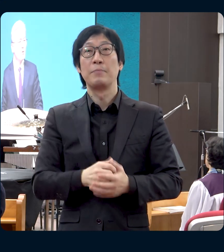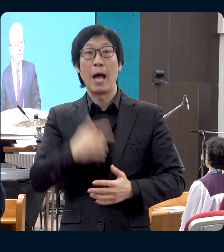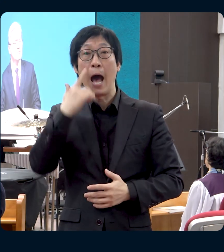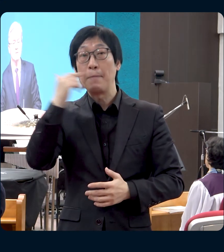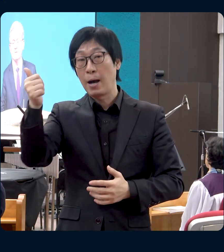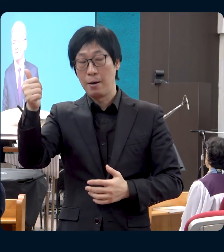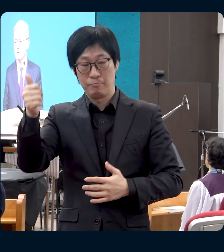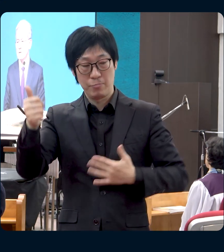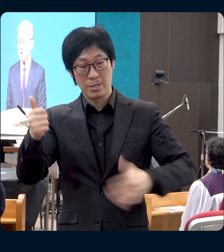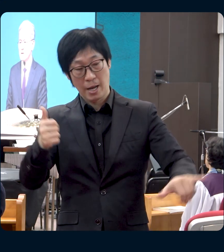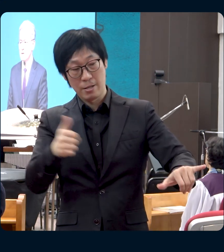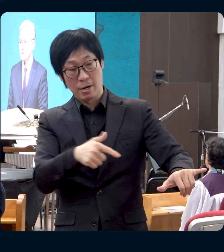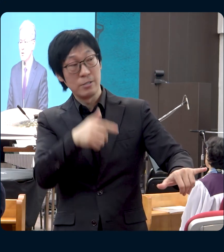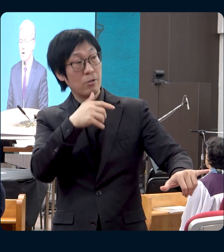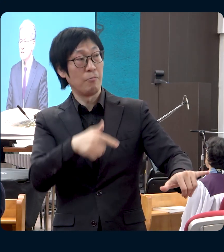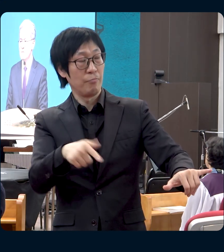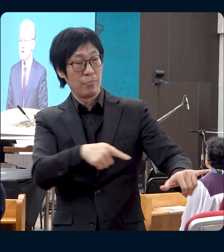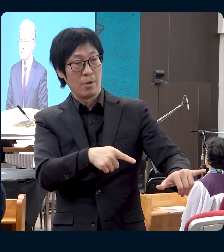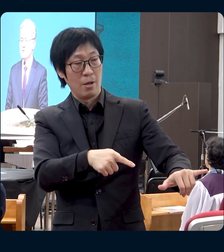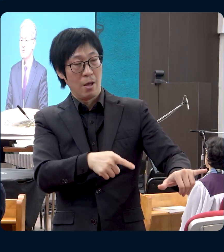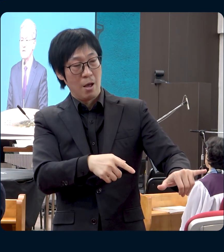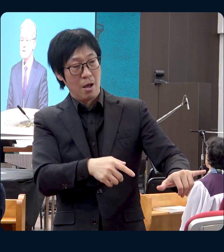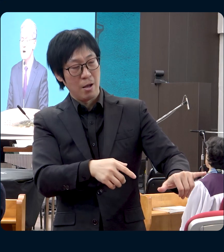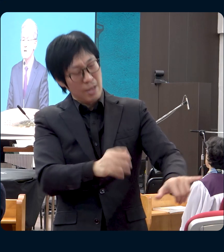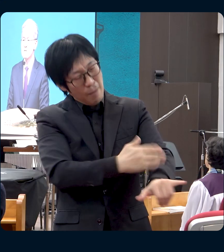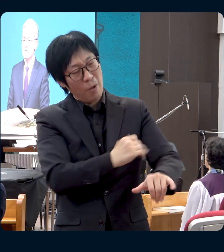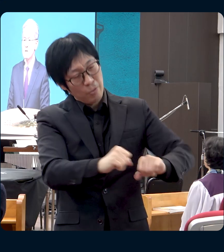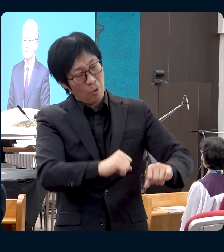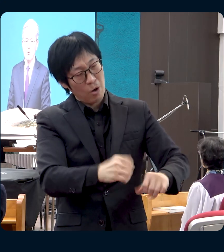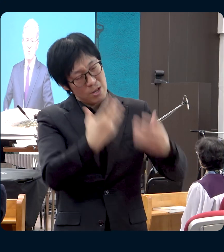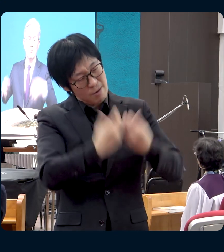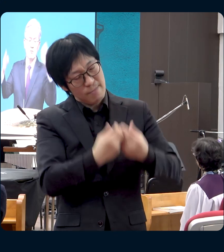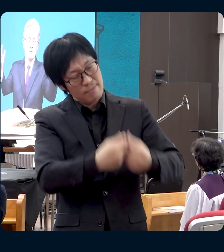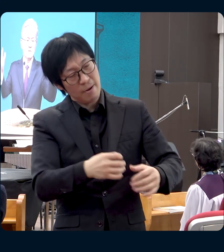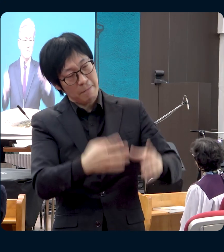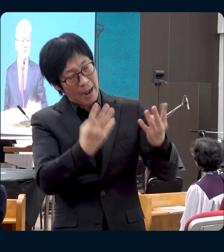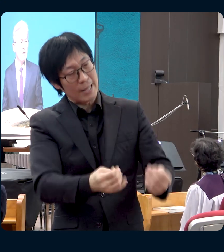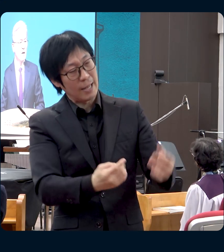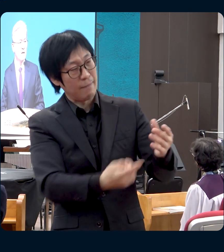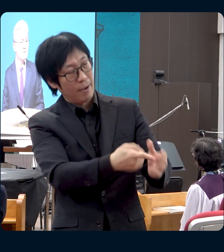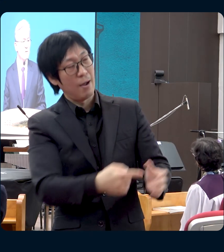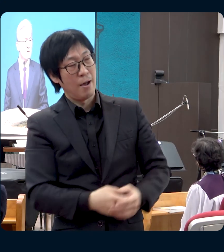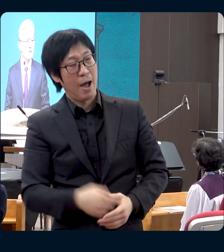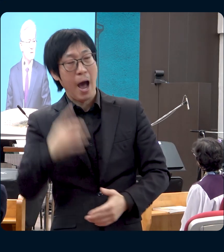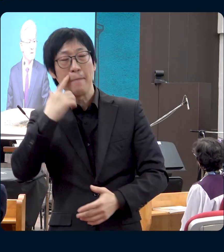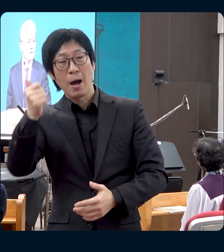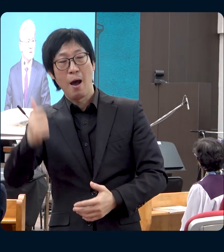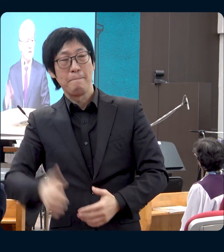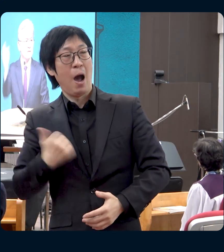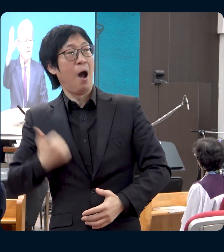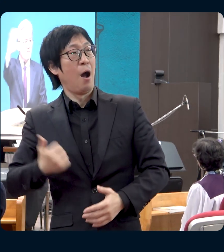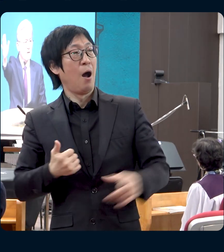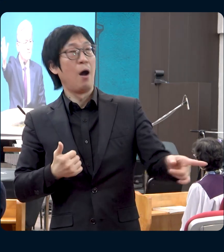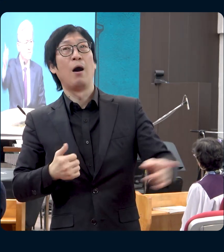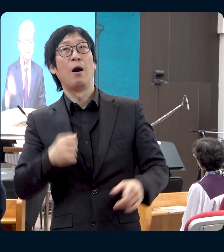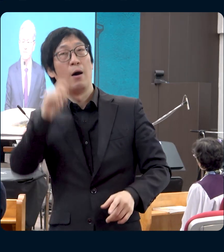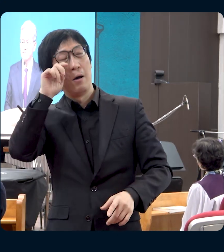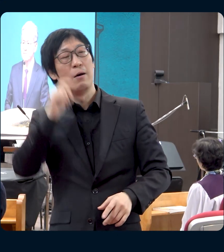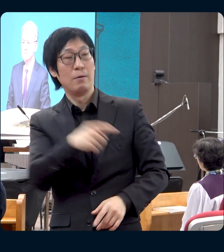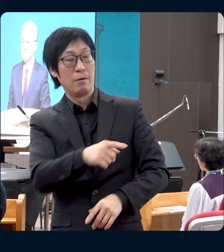자녀가 너무 여러 가지 실망시키고 그러니까 너무 화가 나서 쟤는 안